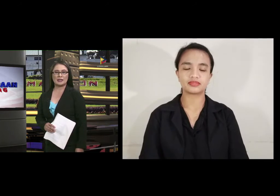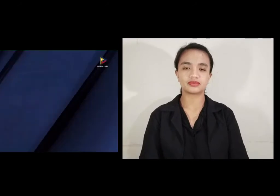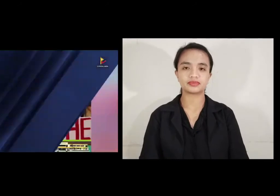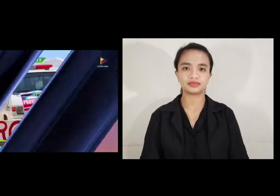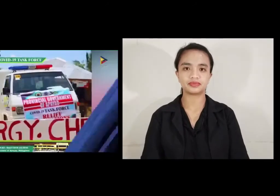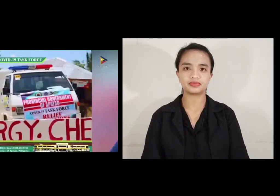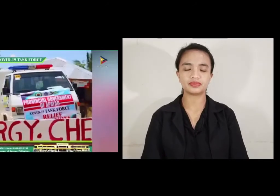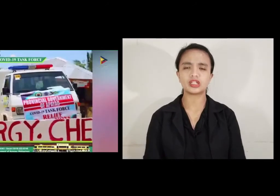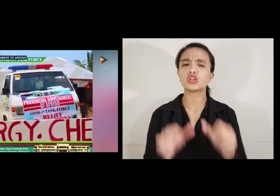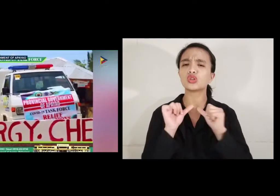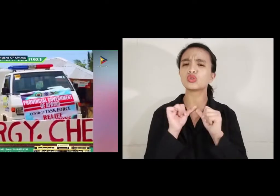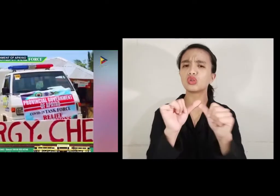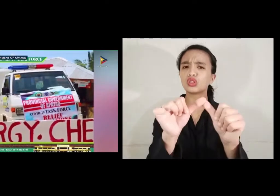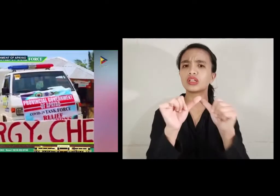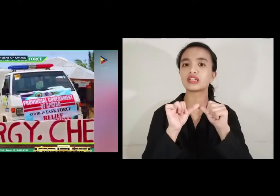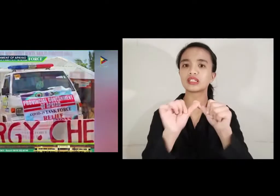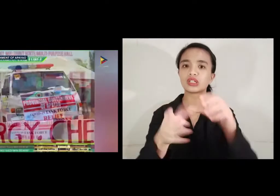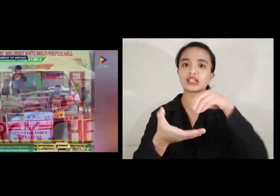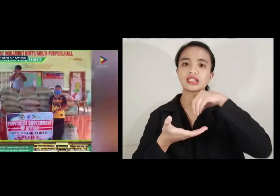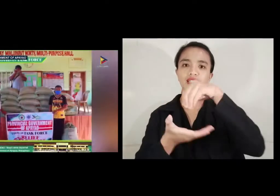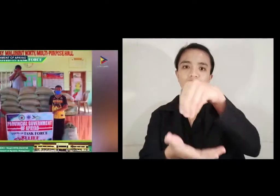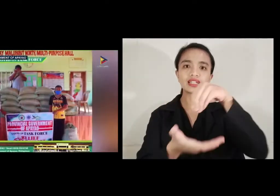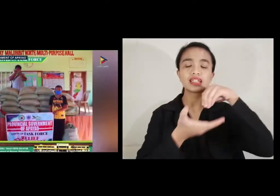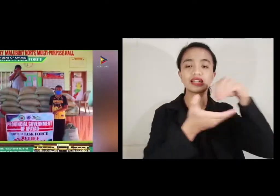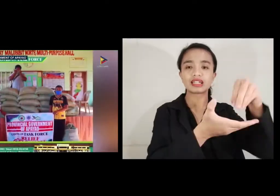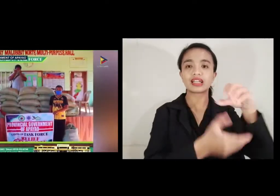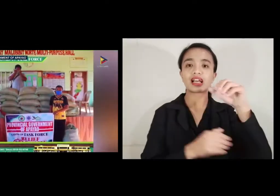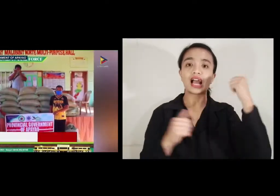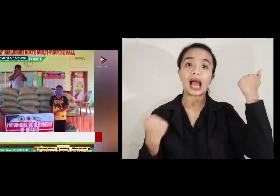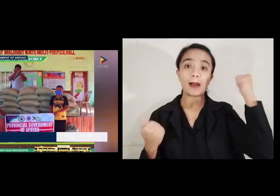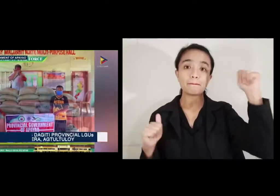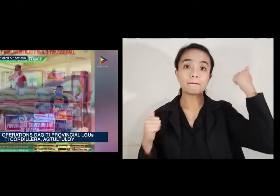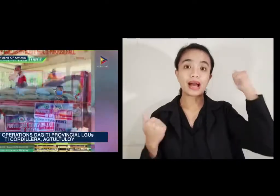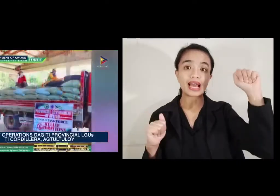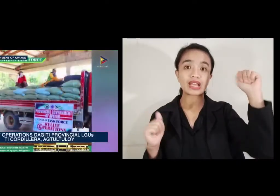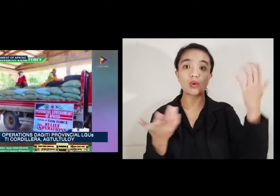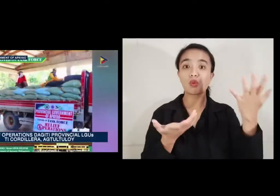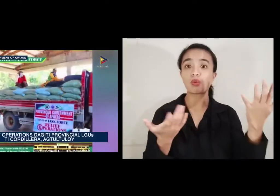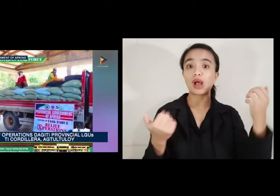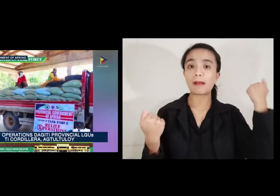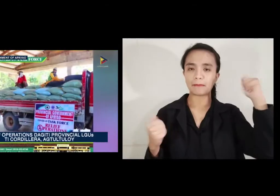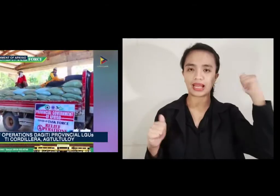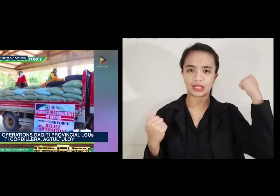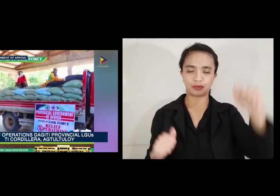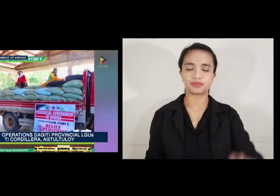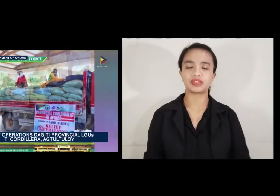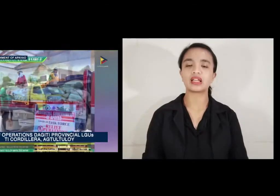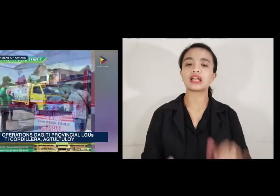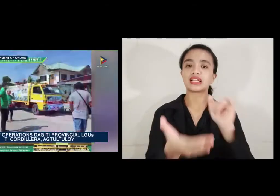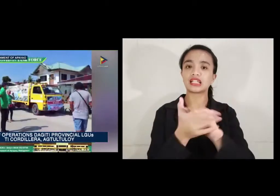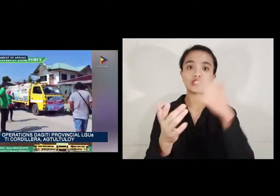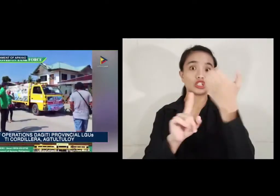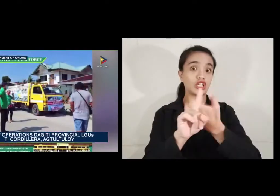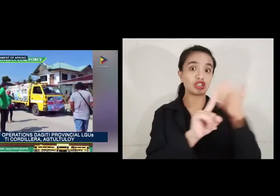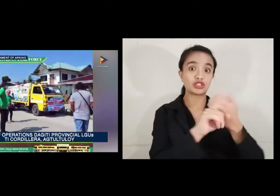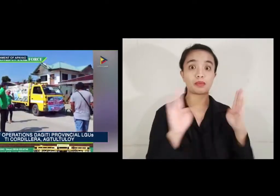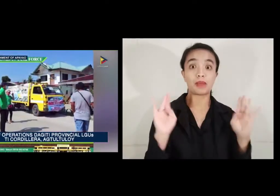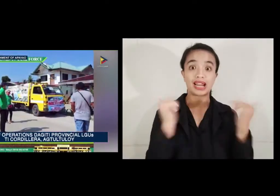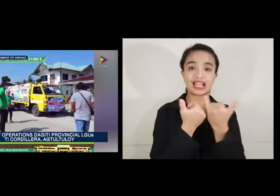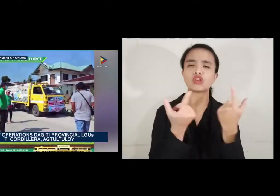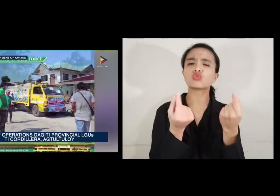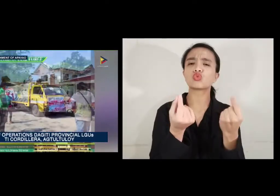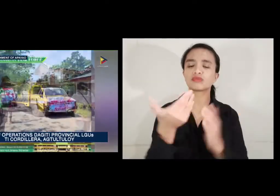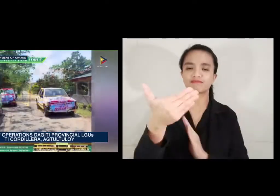report. Tuloy-tuloy ti relief operation ti Apayao COVID-19 Task Force sa Jay Probinsya ti Apayao. Kada barangay ket